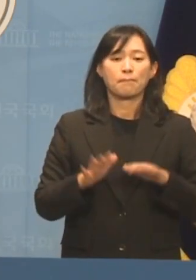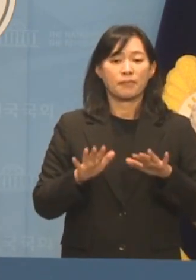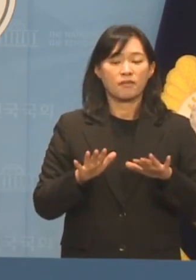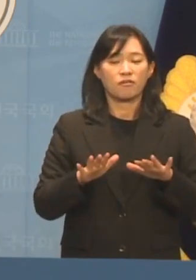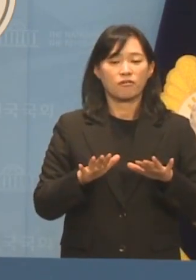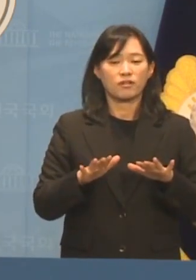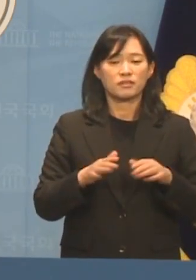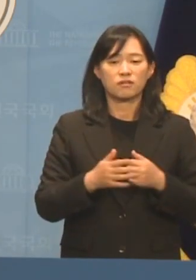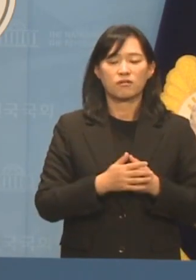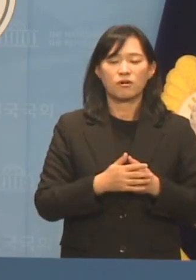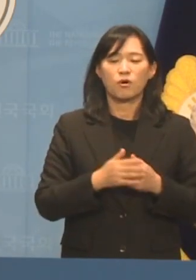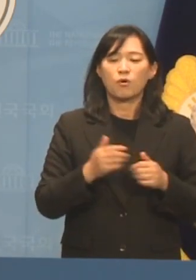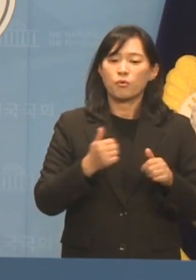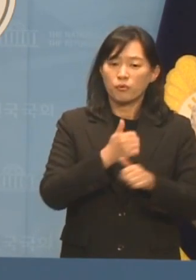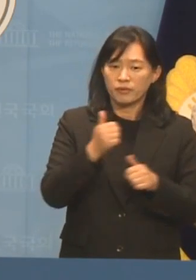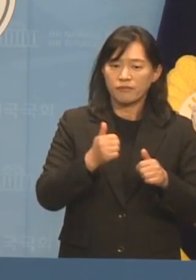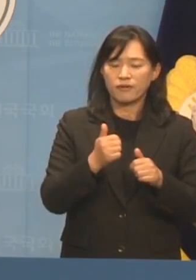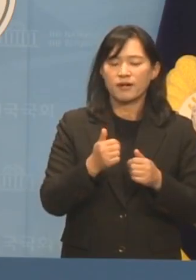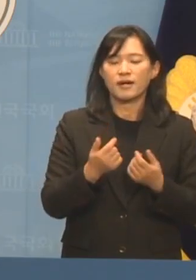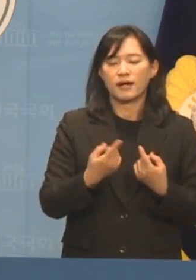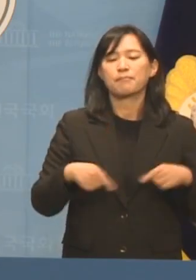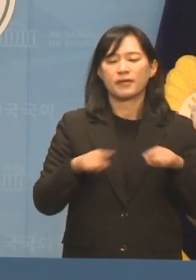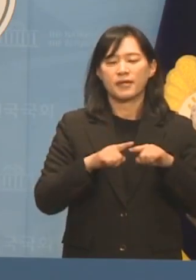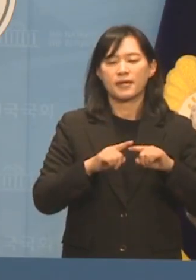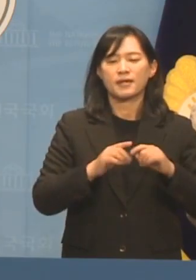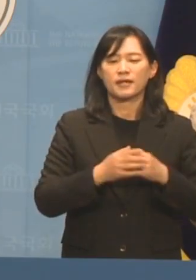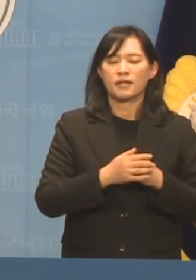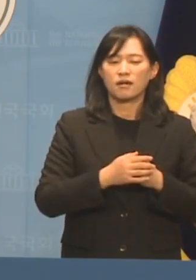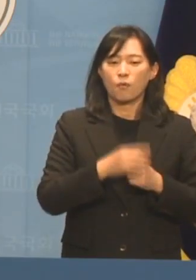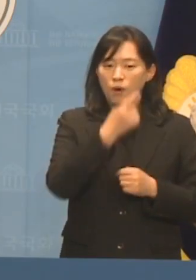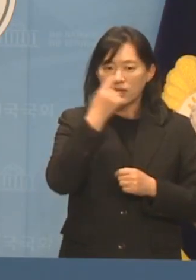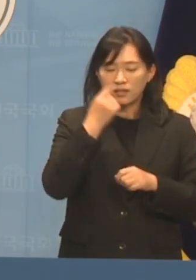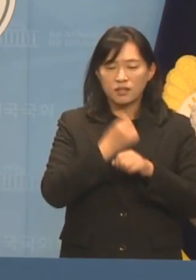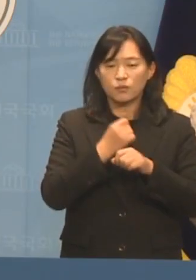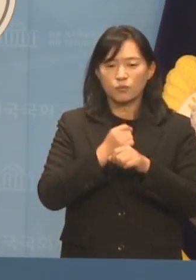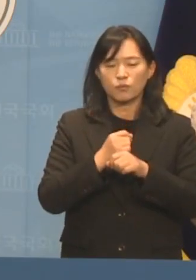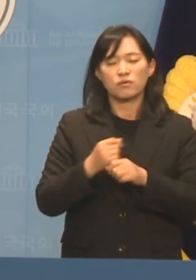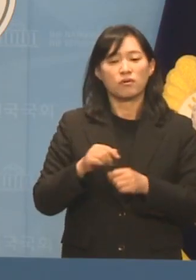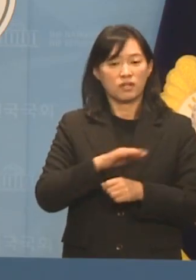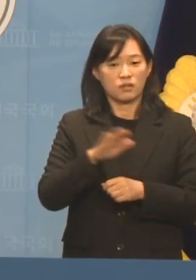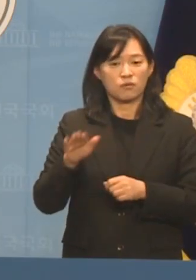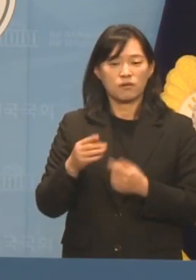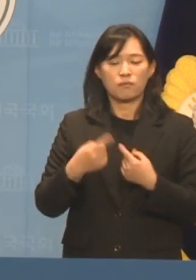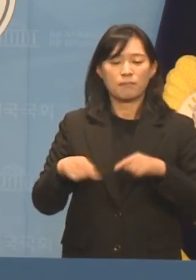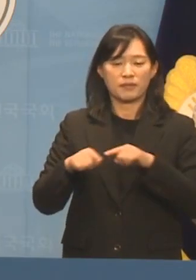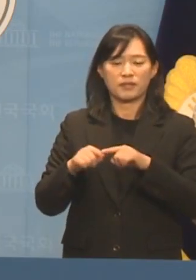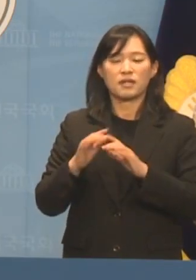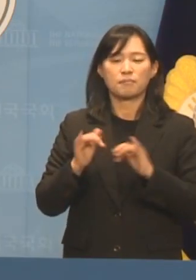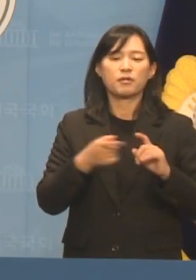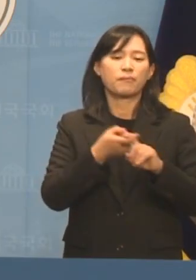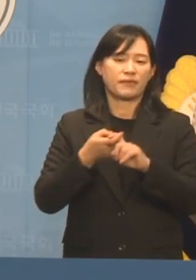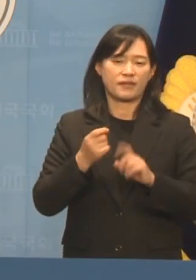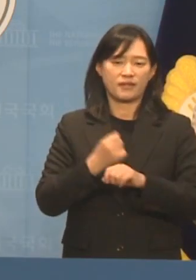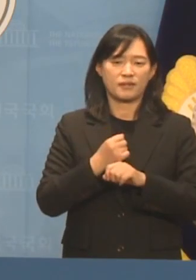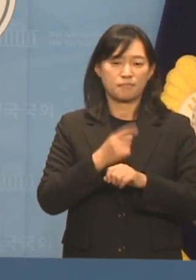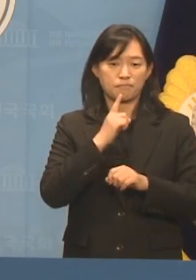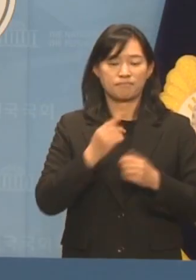저희가 을지로위원회와 정무위에서 함께 살펴보고 여기 계신 분들하고 연대하겠다는 말씀 드리겠습니다. 고맙습니다.